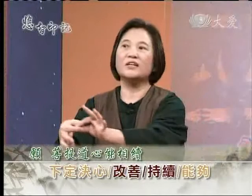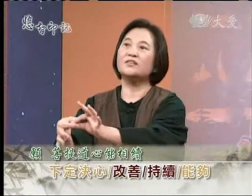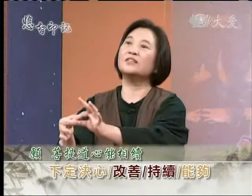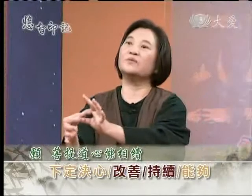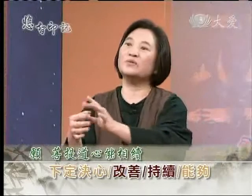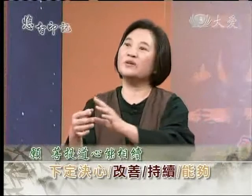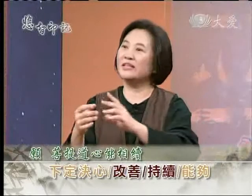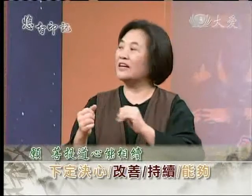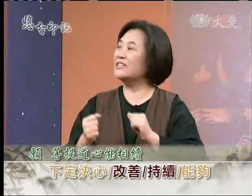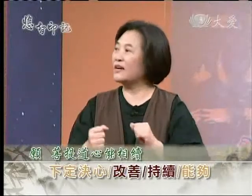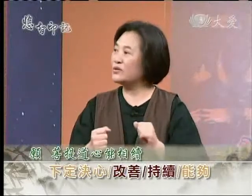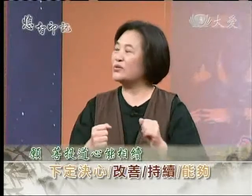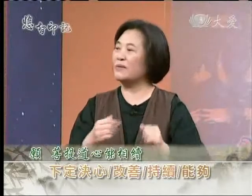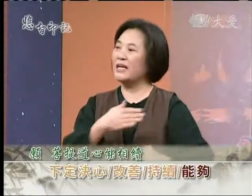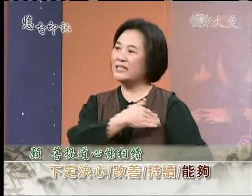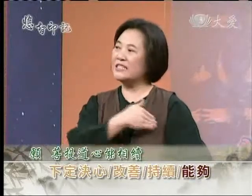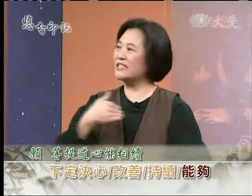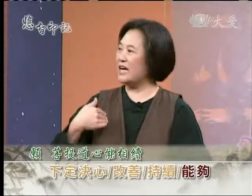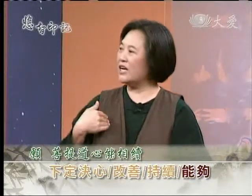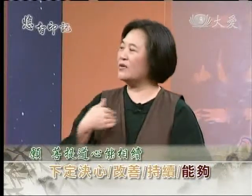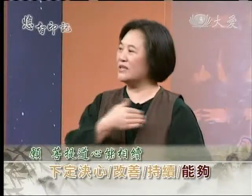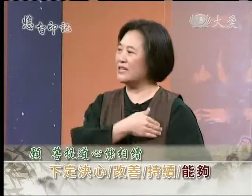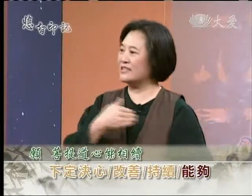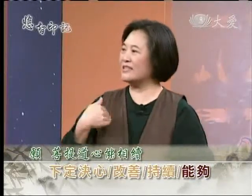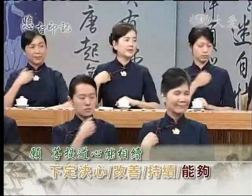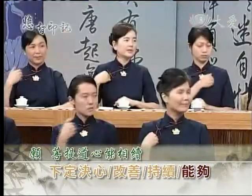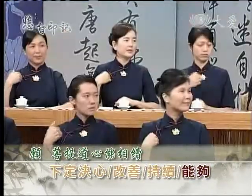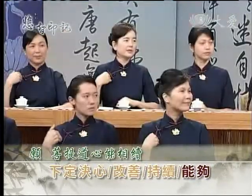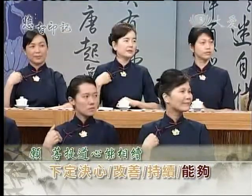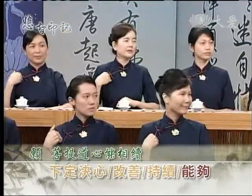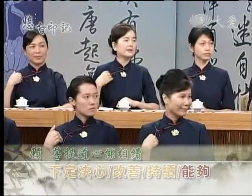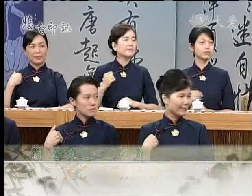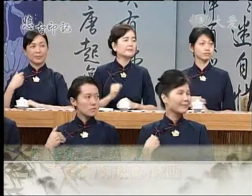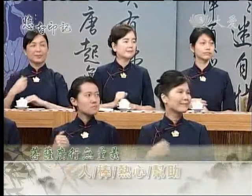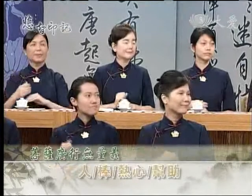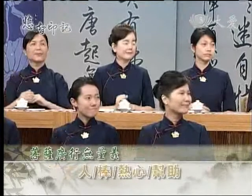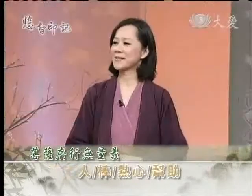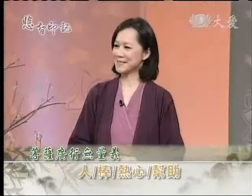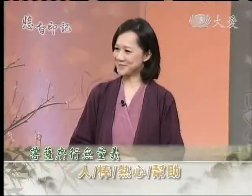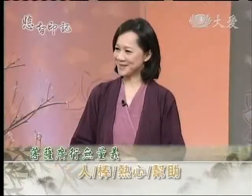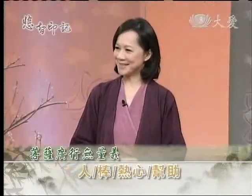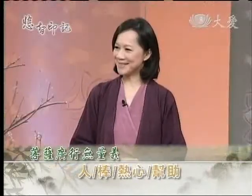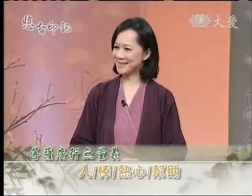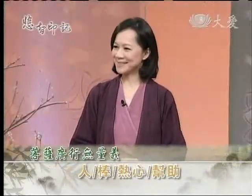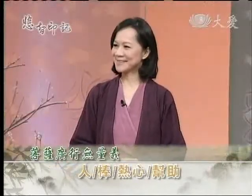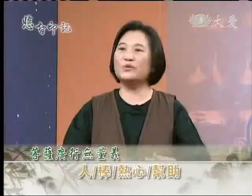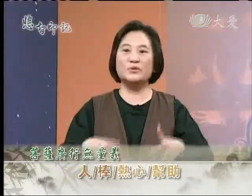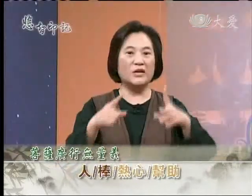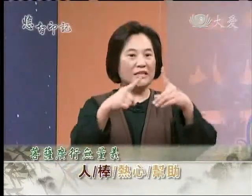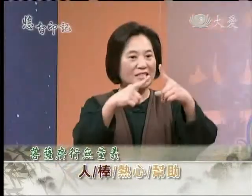就是我们说能相续嘛，这个是能够的意思。 对。然后菩萨广行无量意。 好，所以我们说这个